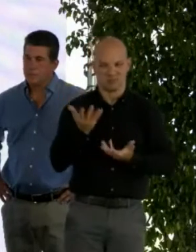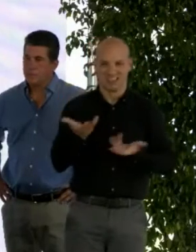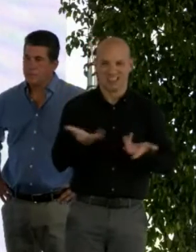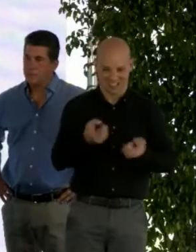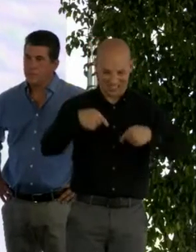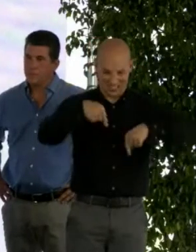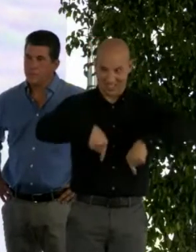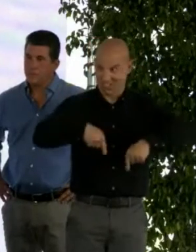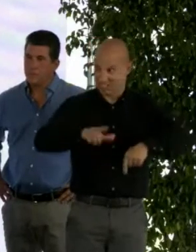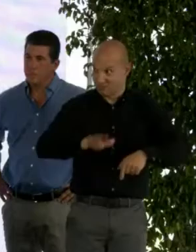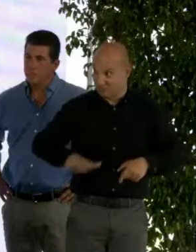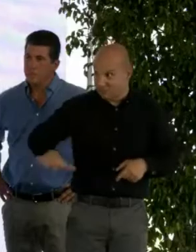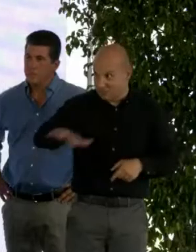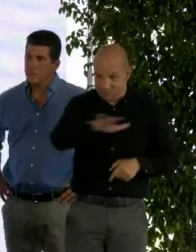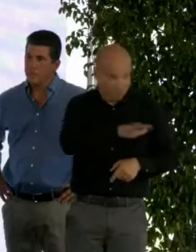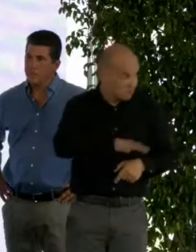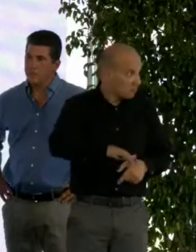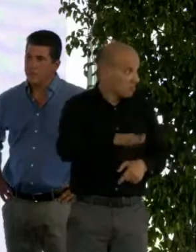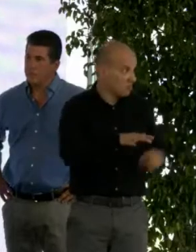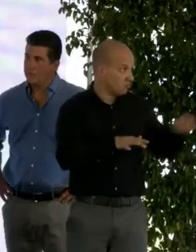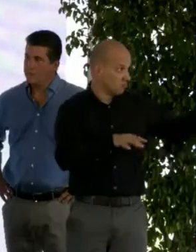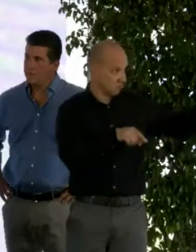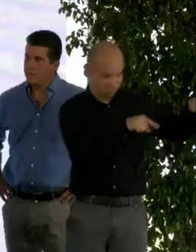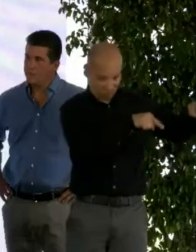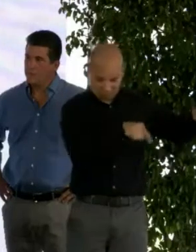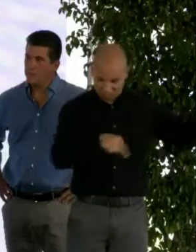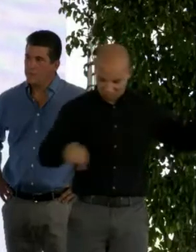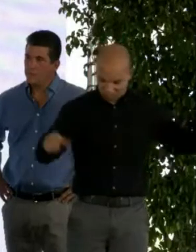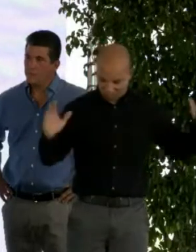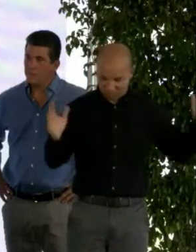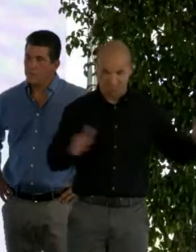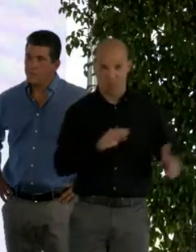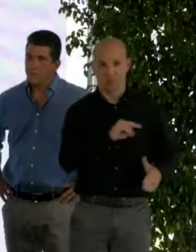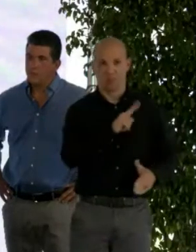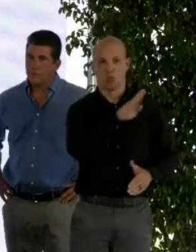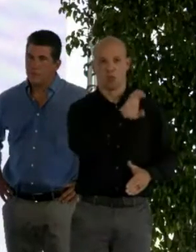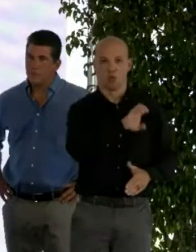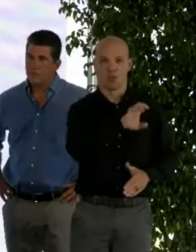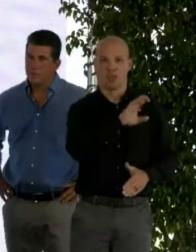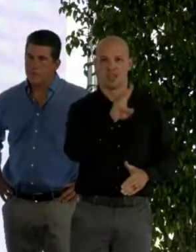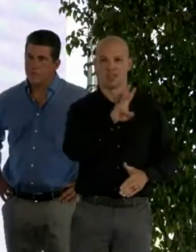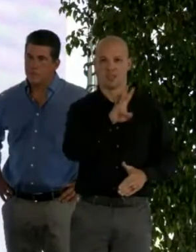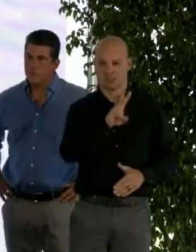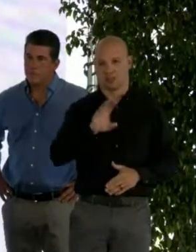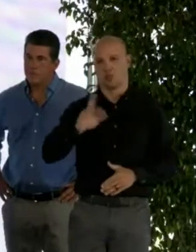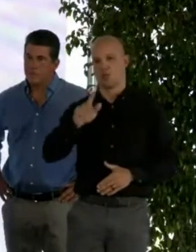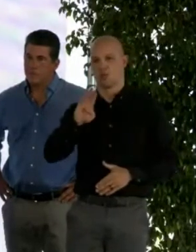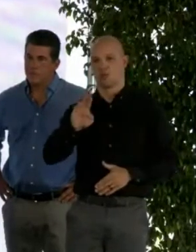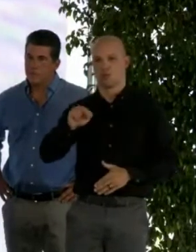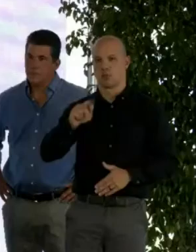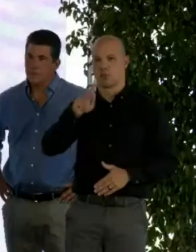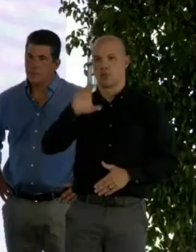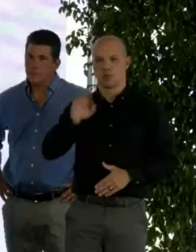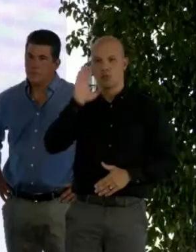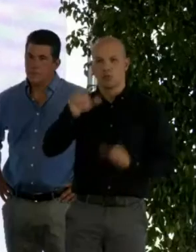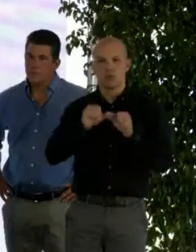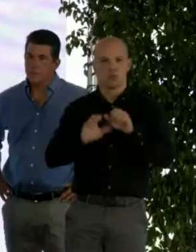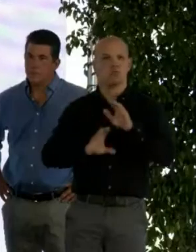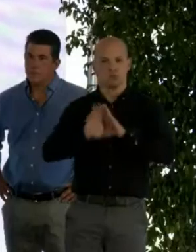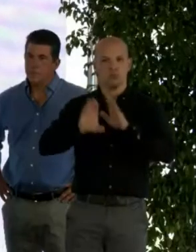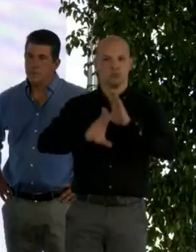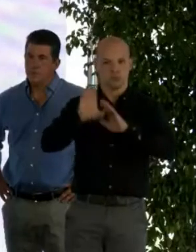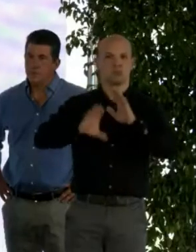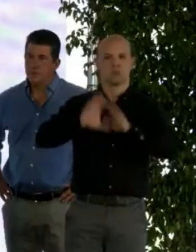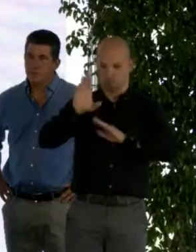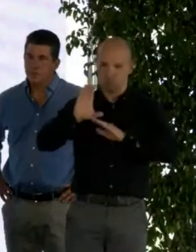este tramo de tierra que va desde el Muelle 6 hasta lo que conocemos como el Club Náutico va en desarrollo adecuado y como Puerto